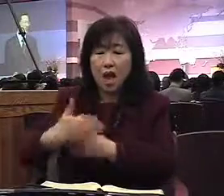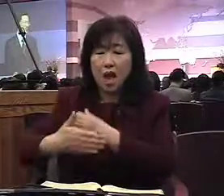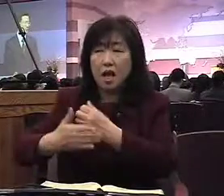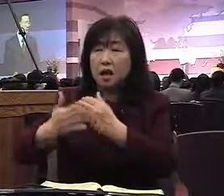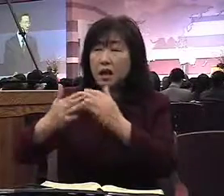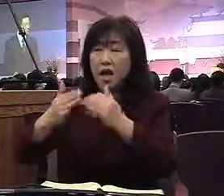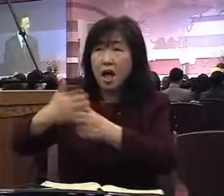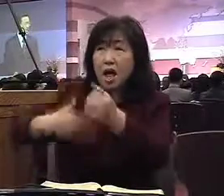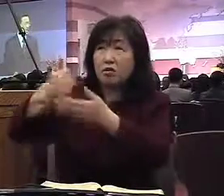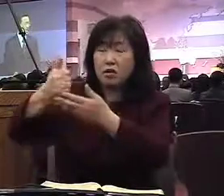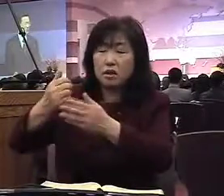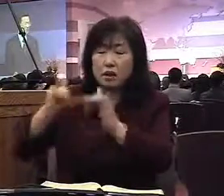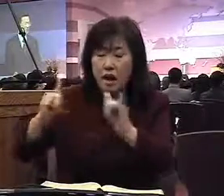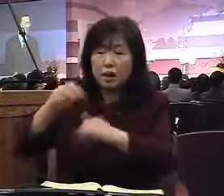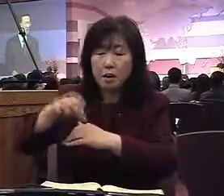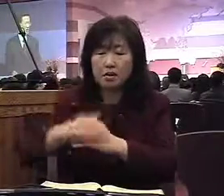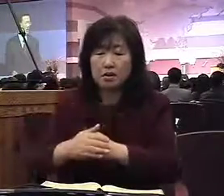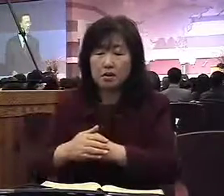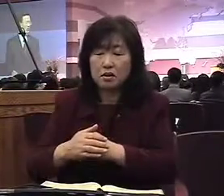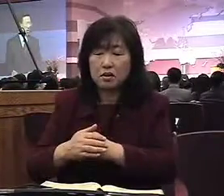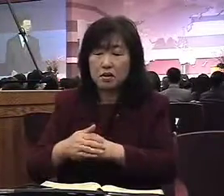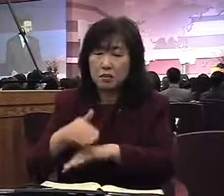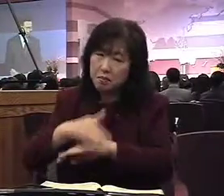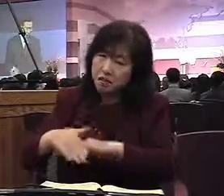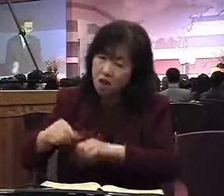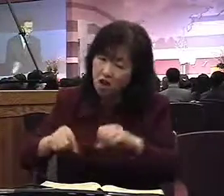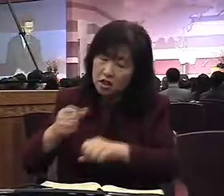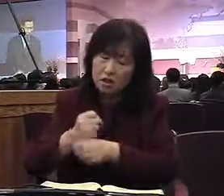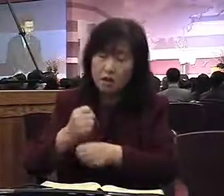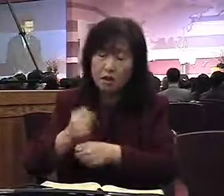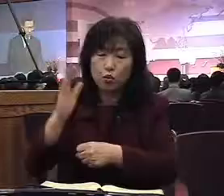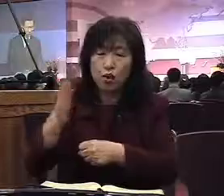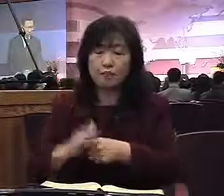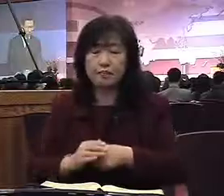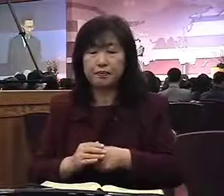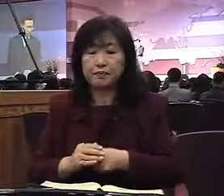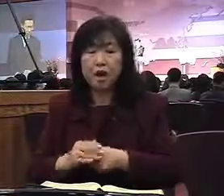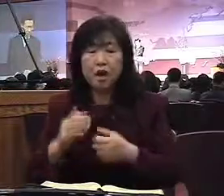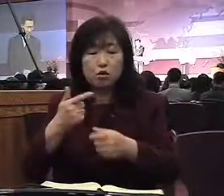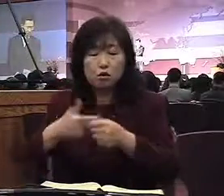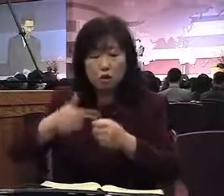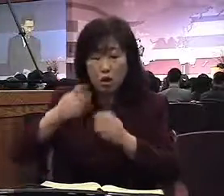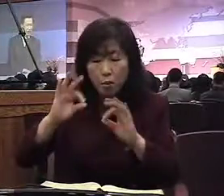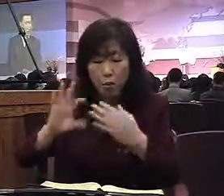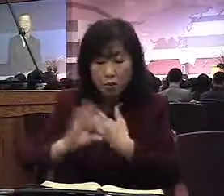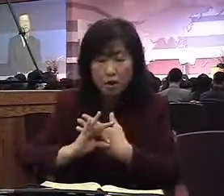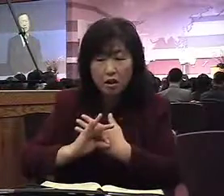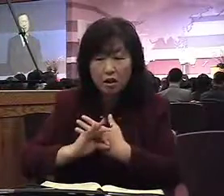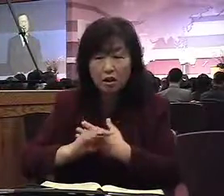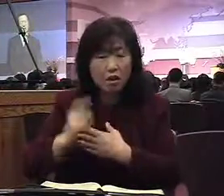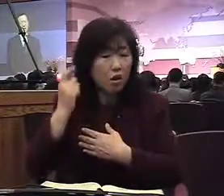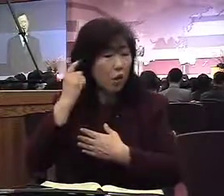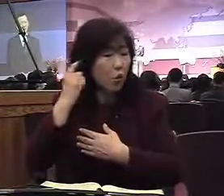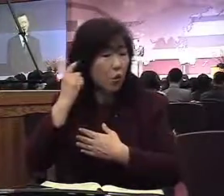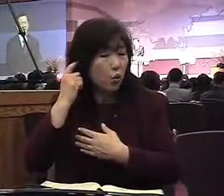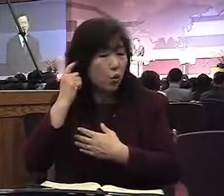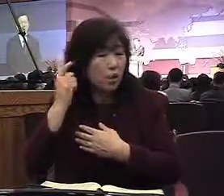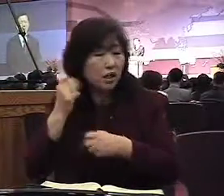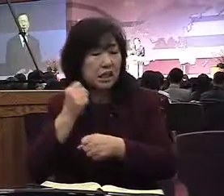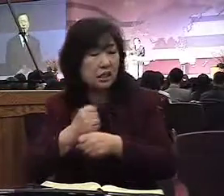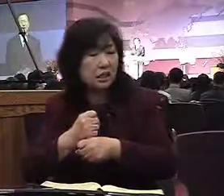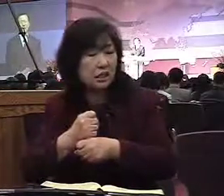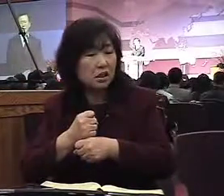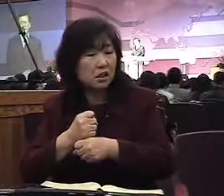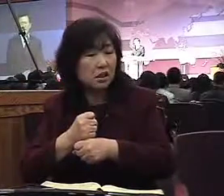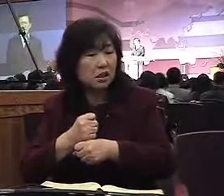앞에서 귀중 영향을 받는 축복의 역사가 있습니다. 또한 여기에 6절에 말씀하고 있죠. 내 길을 지도하시오.